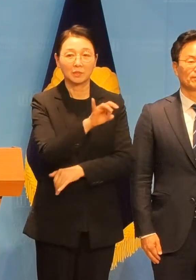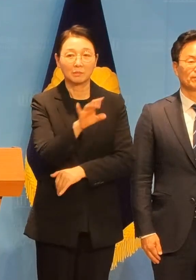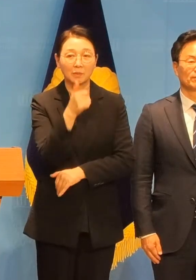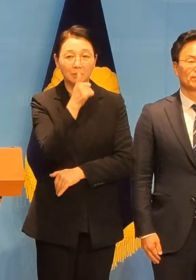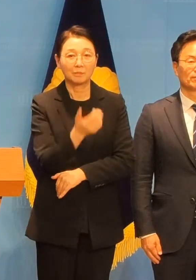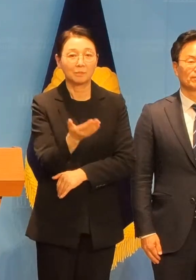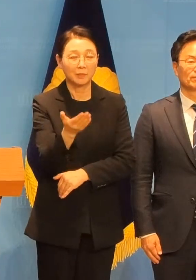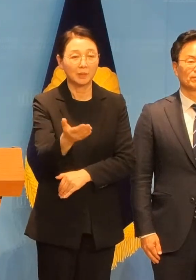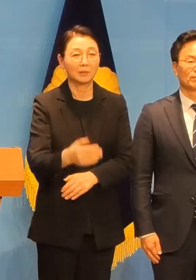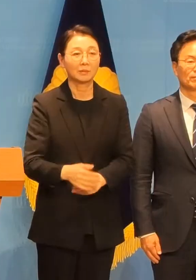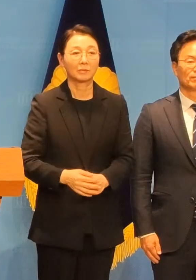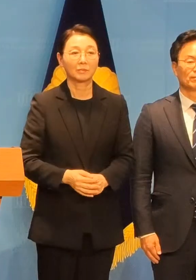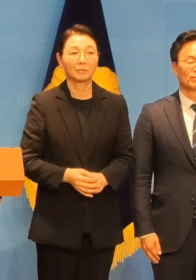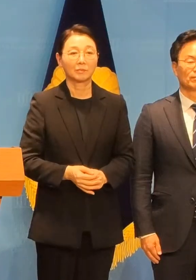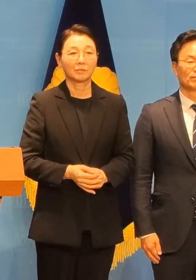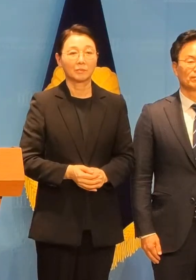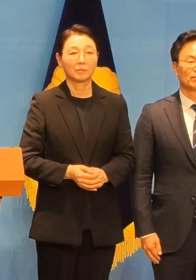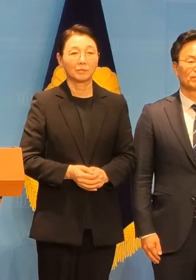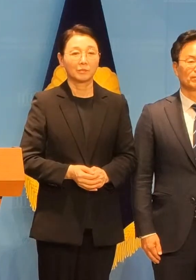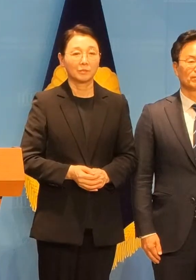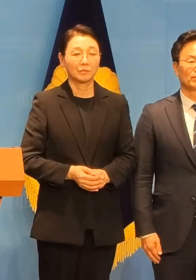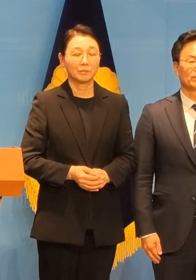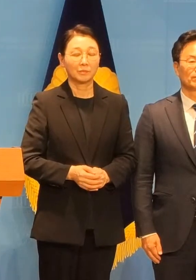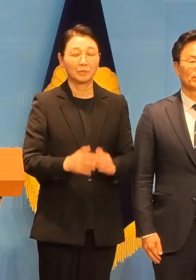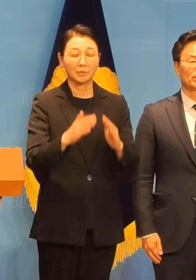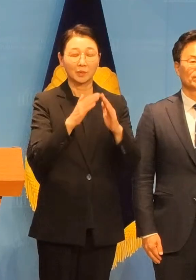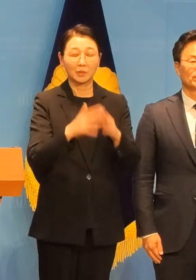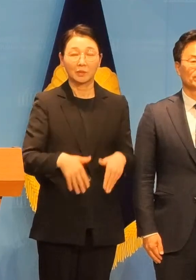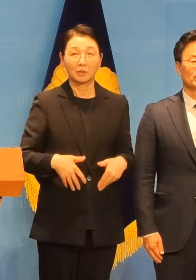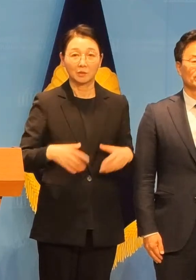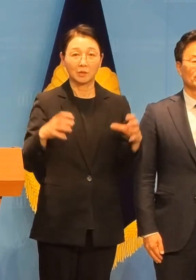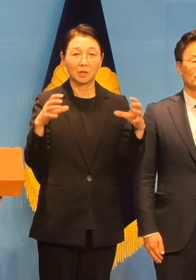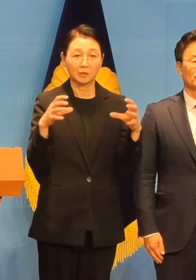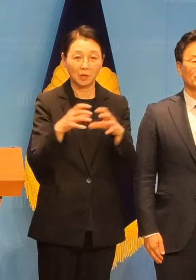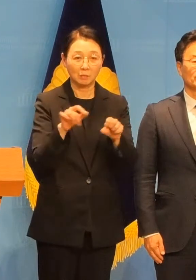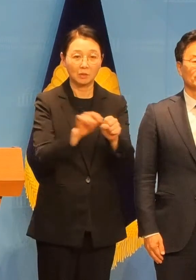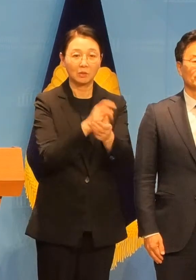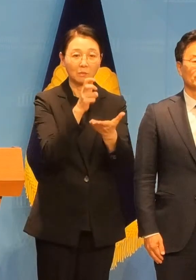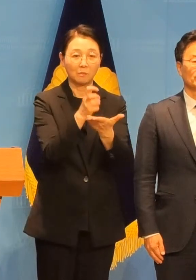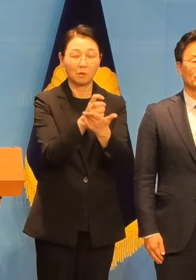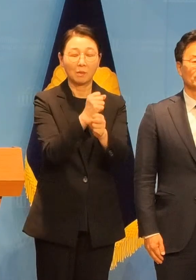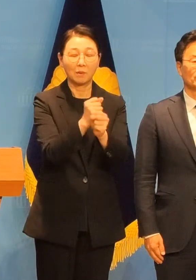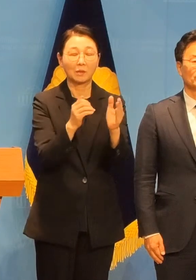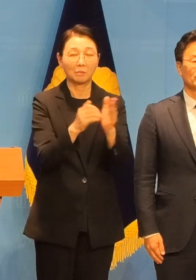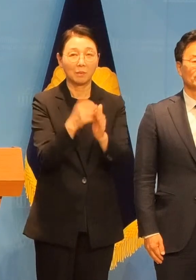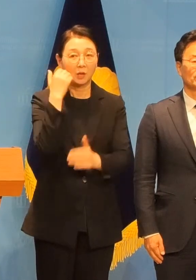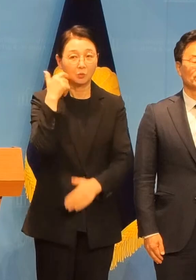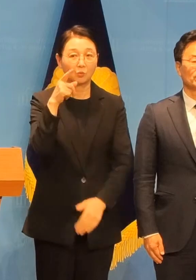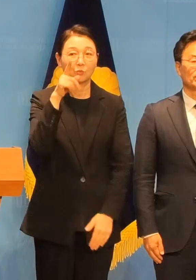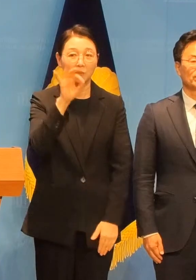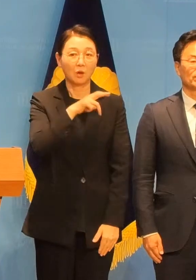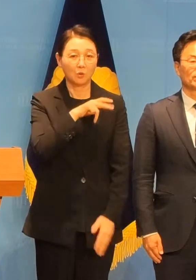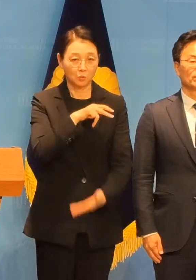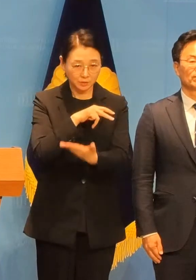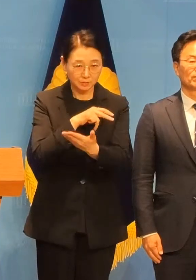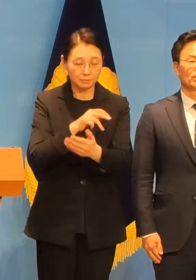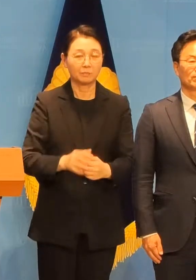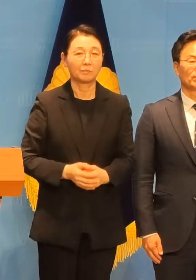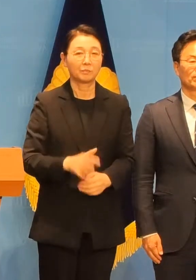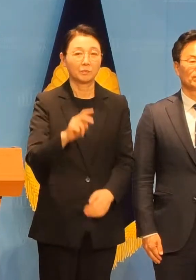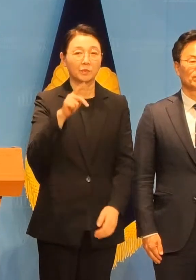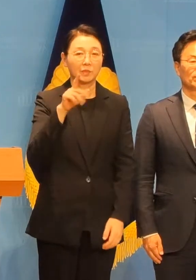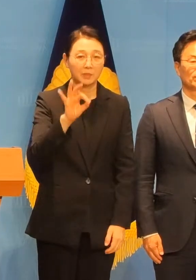분씩 말씀드립니다. 전남 광주 통합 특별법안을 발의한 정준호 의원님 오셨습니다. 그리고